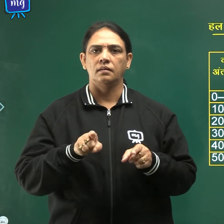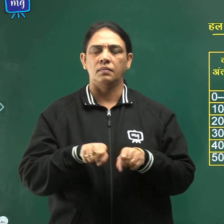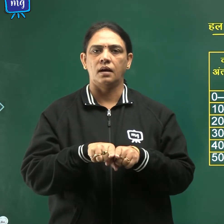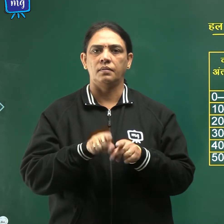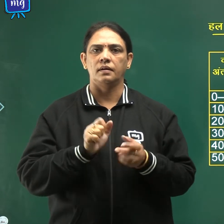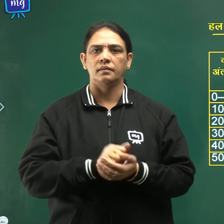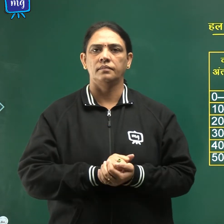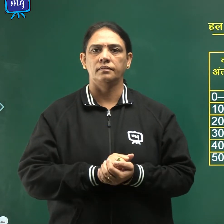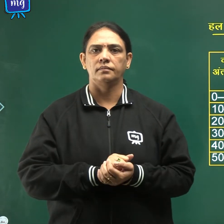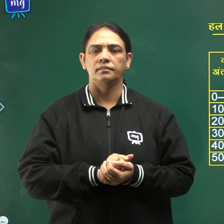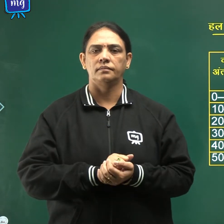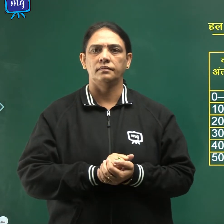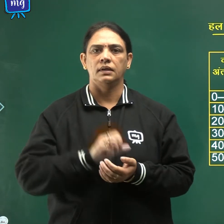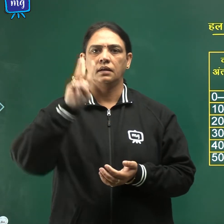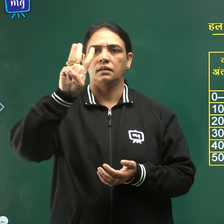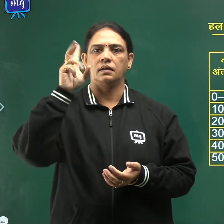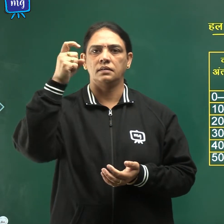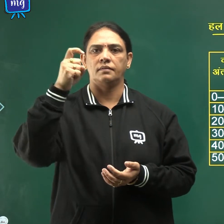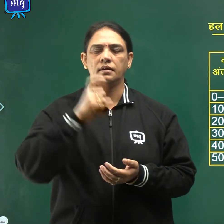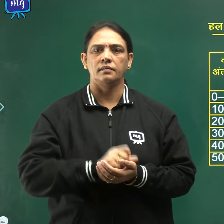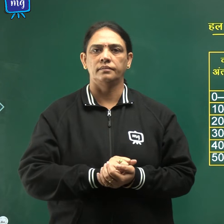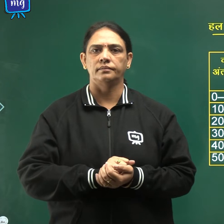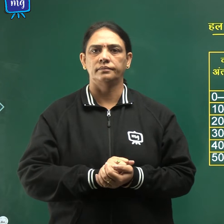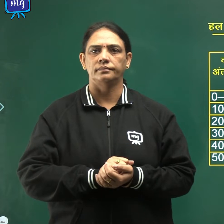बराबर 37,